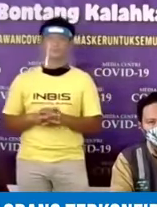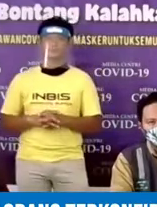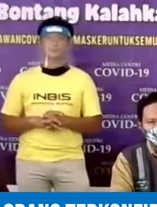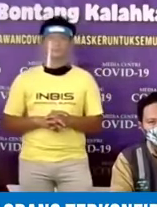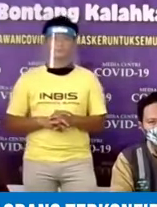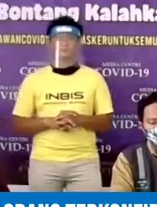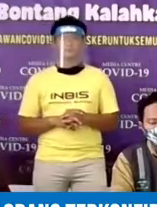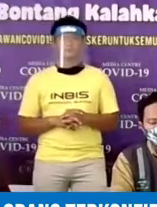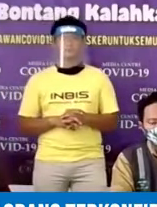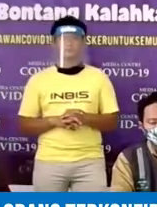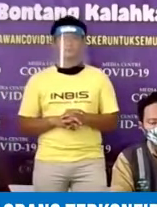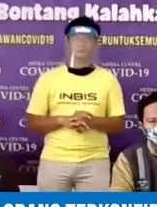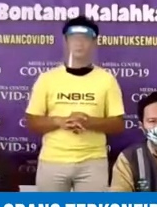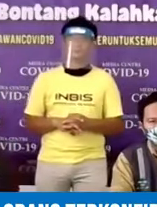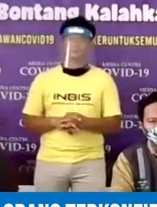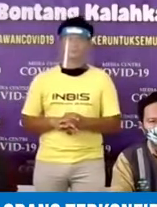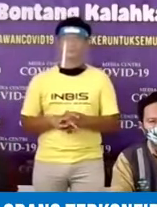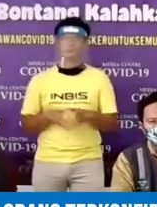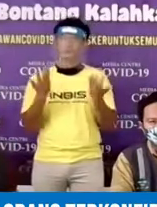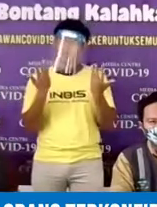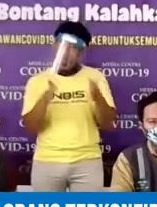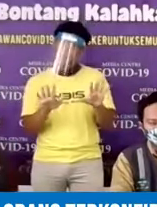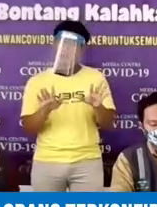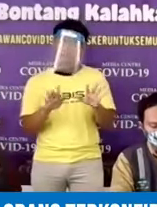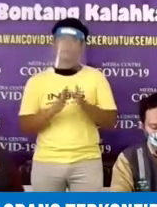kira demikian untuk terkait perwali kita